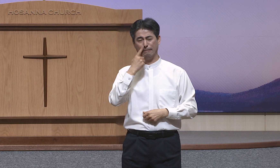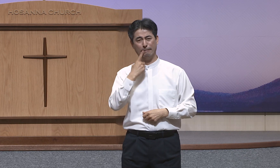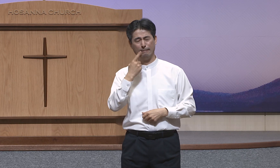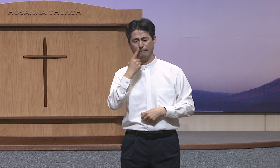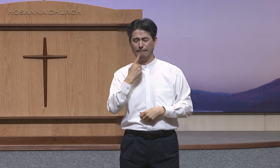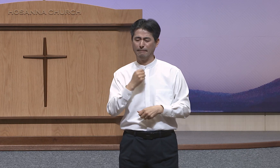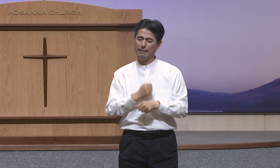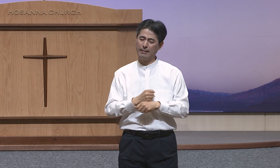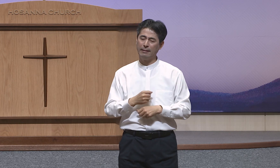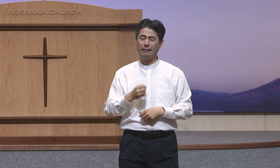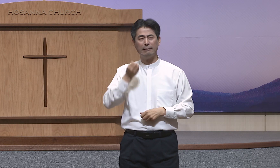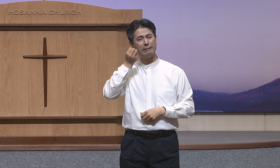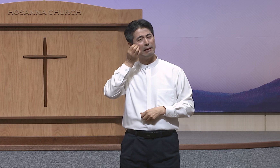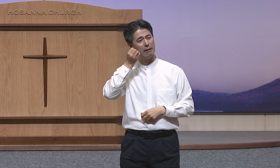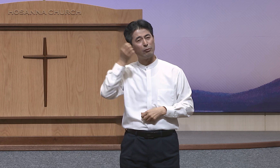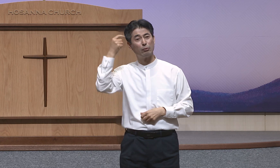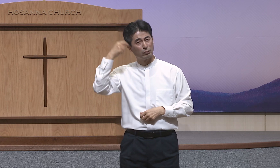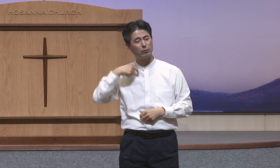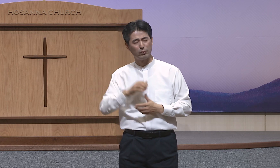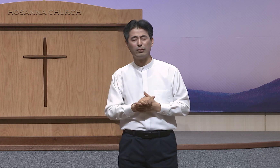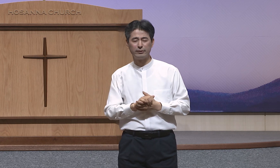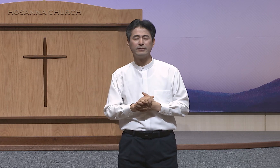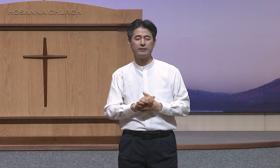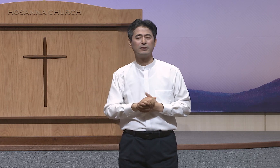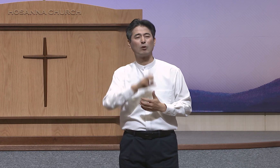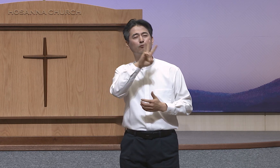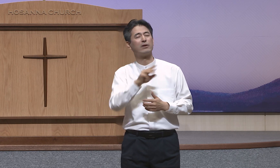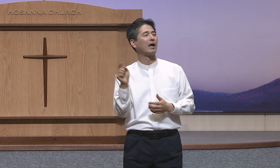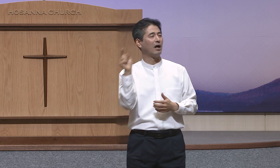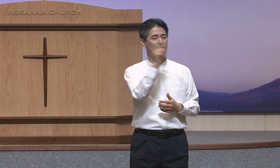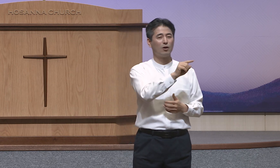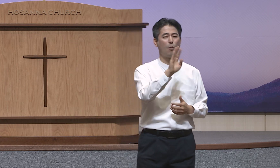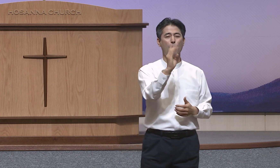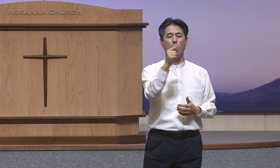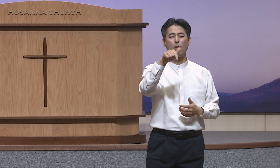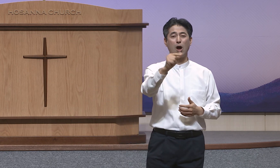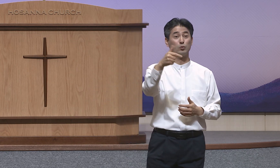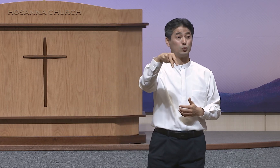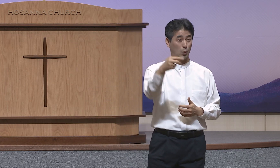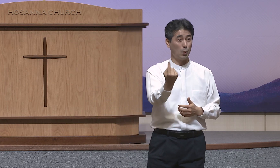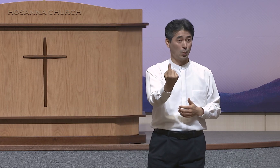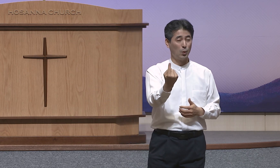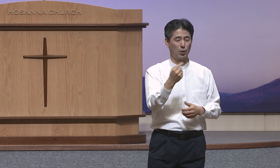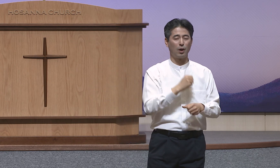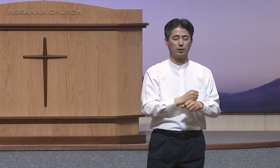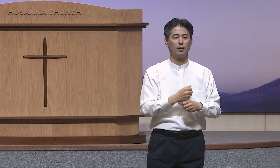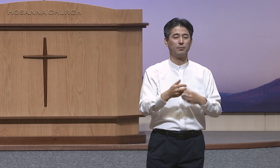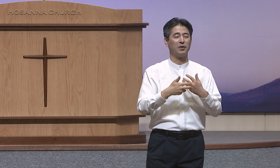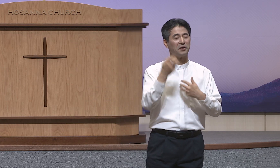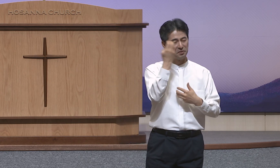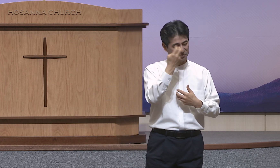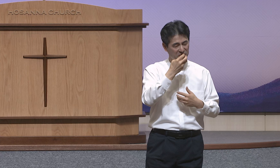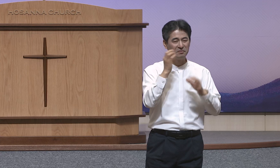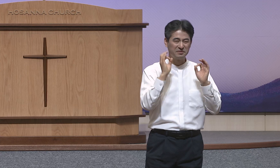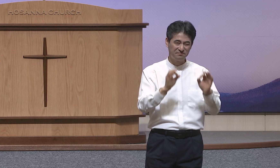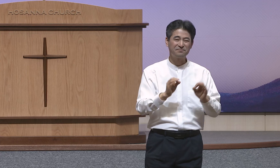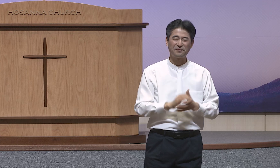이 코피가 흐르는 것이 좀 이상하다 생각해서 이제 광주에 있는 보건소에 가서